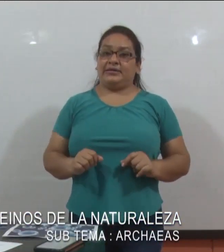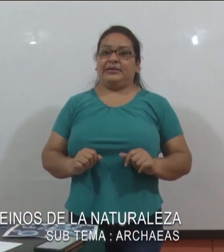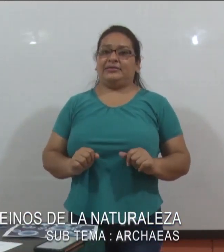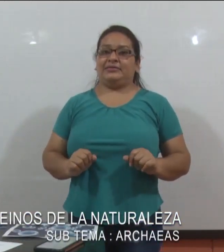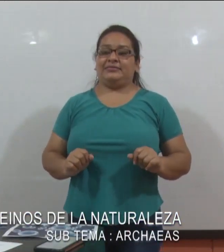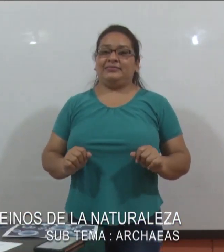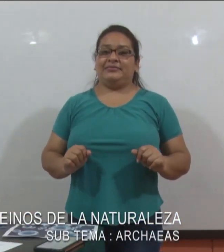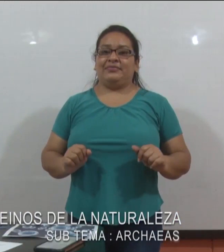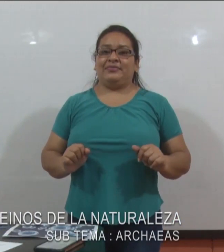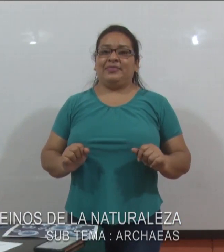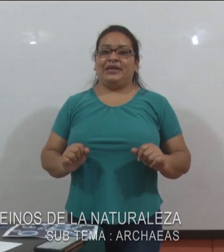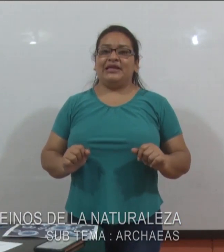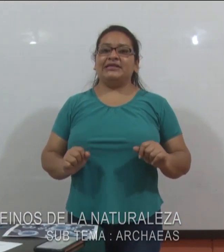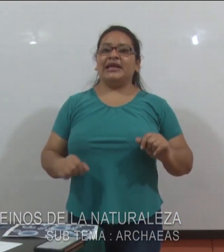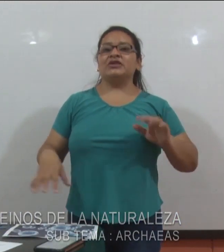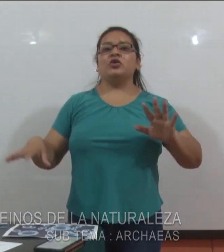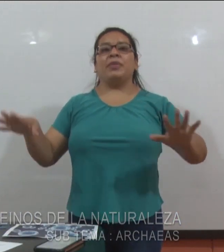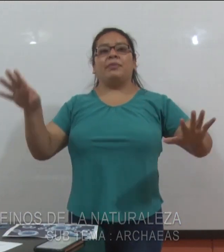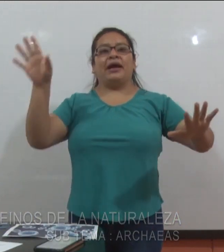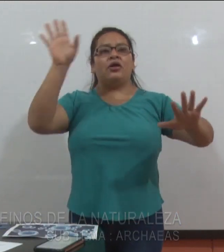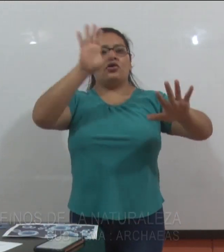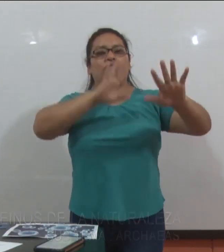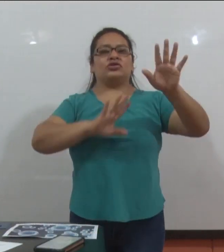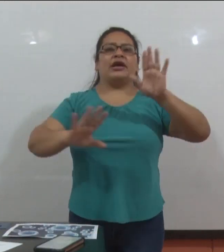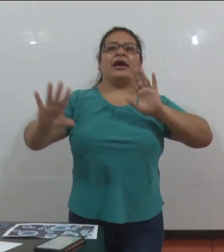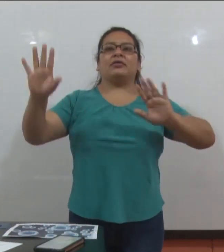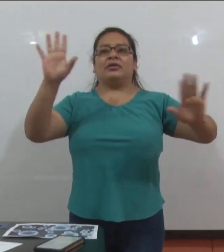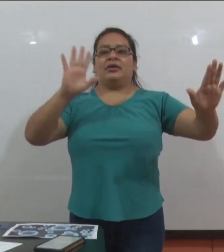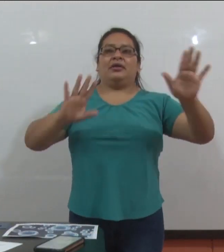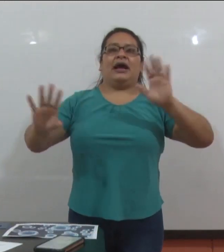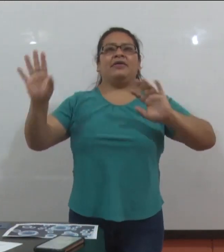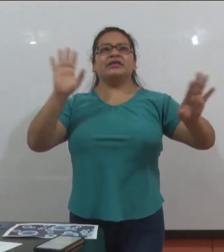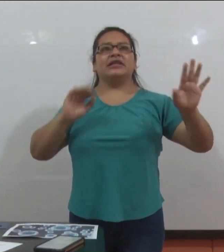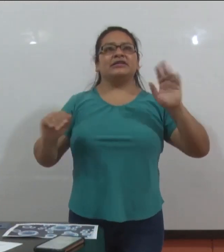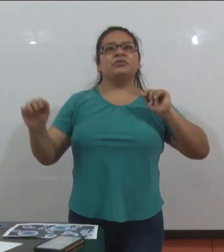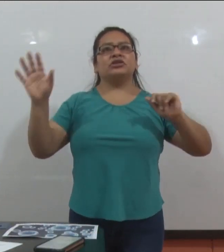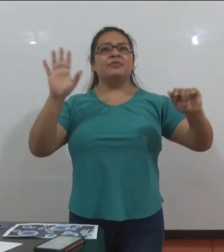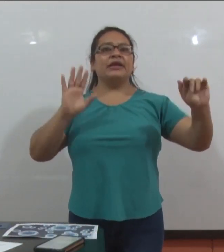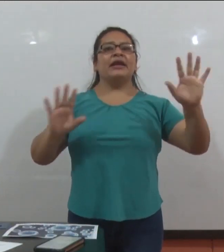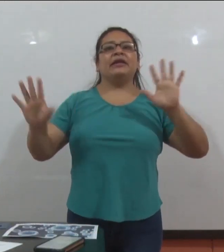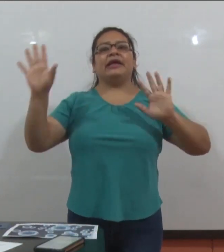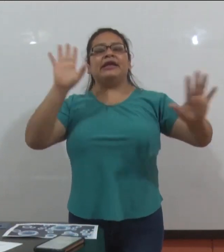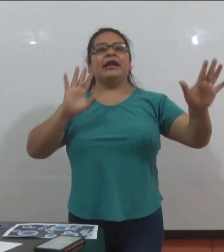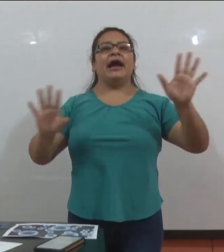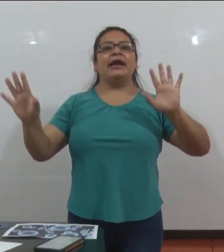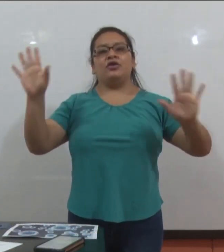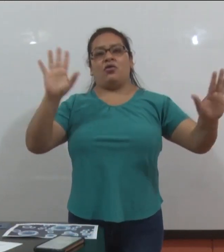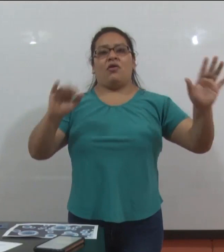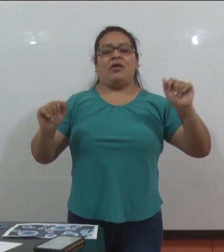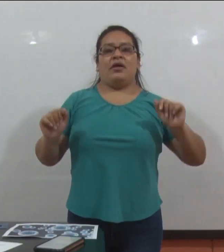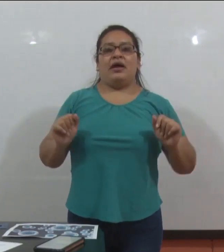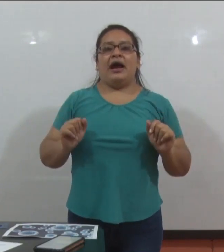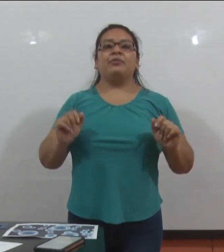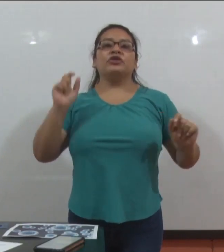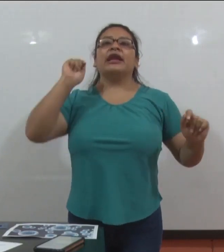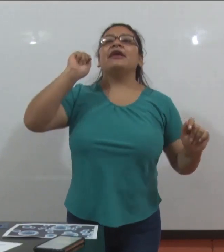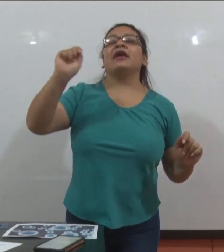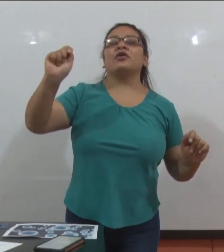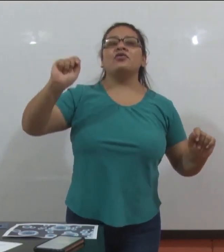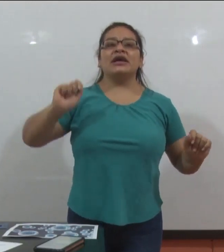casas y sé que sus papás los rocean. A veces decimos, ahí viene el veterinario a ponerle vacunas